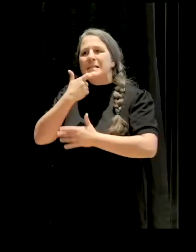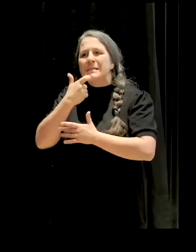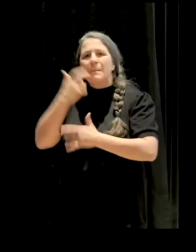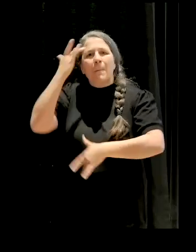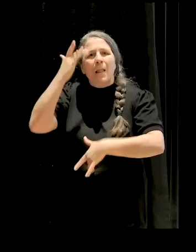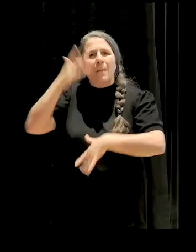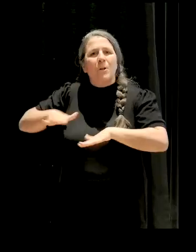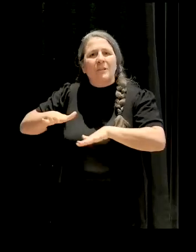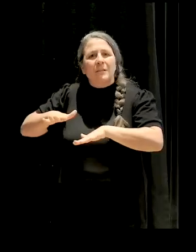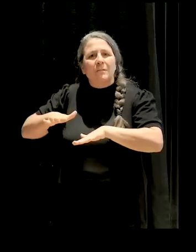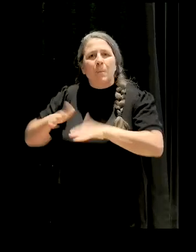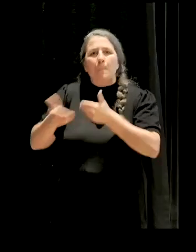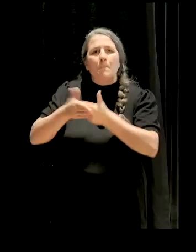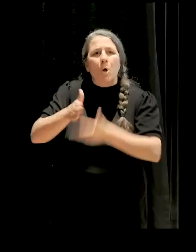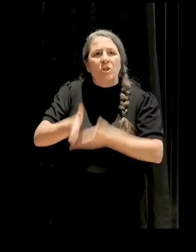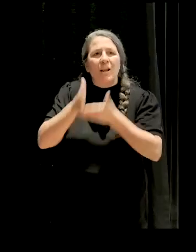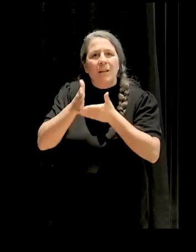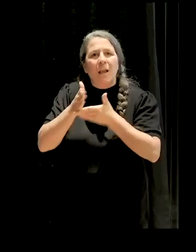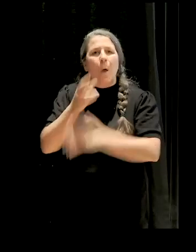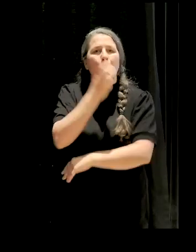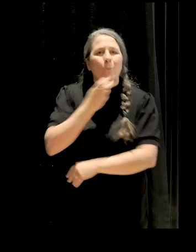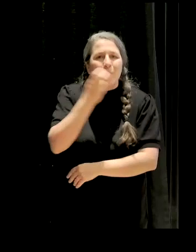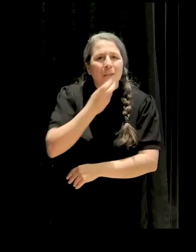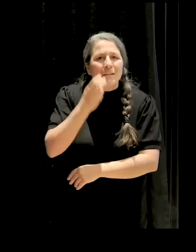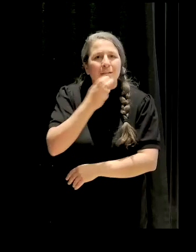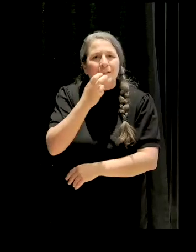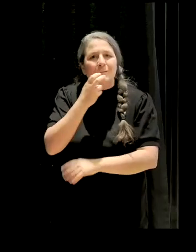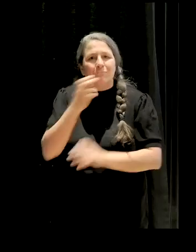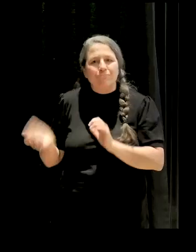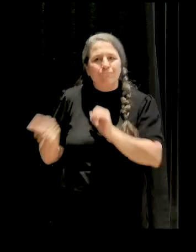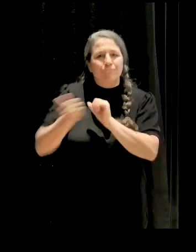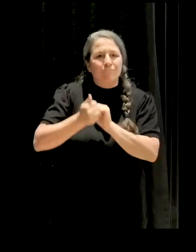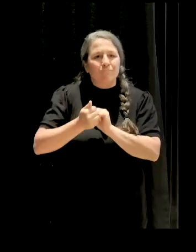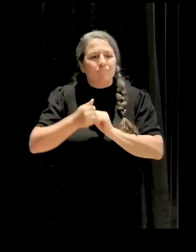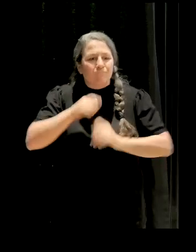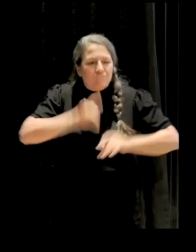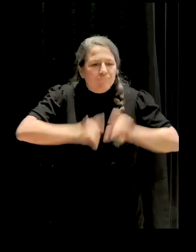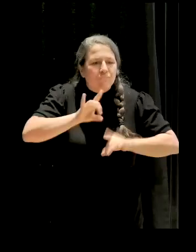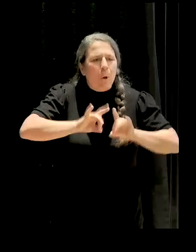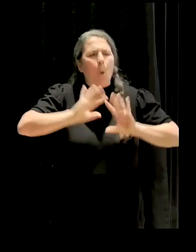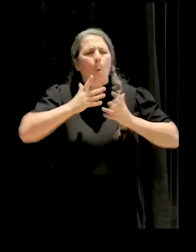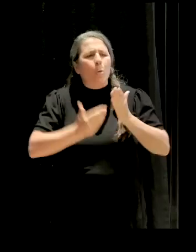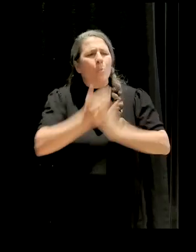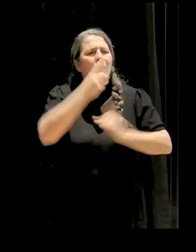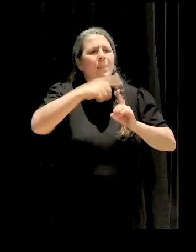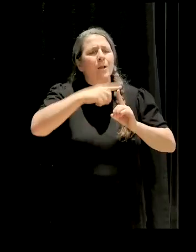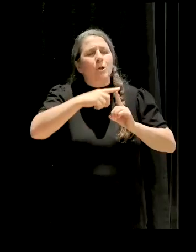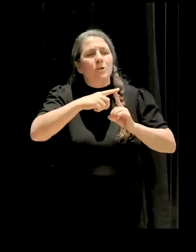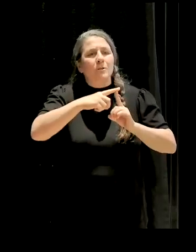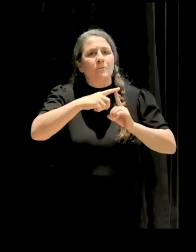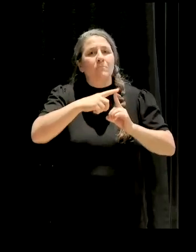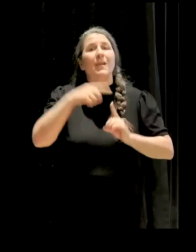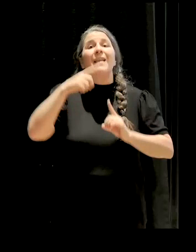Parkinson, de leurs proches aidants, mais aussi d'orthophonistes, dans le travail d'exploration du potentiel d'une nouvelle technologie, qui s'appelle